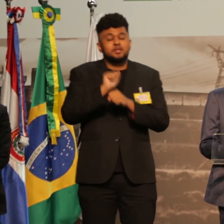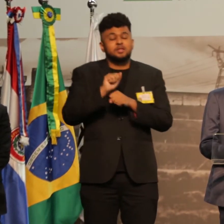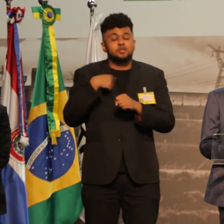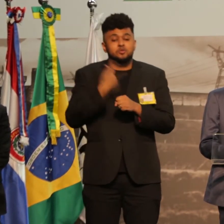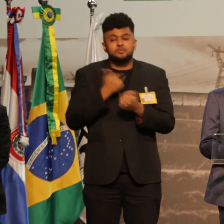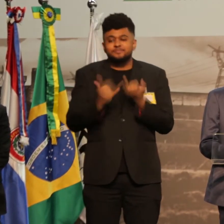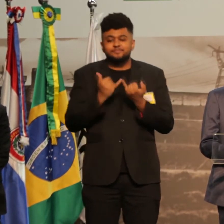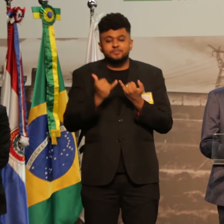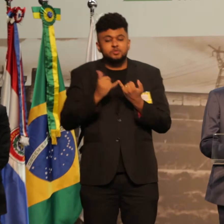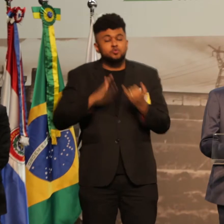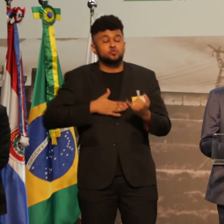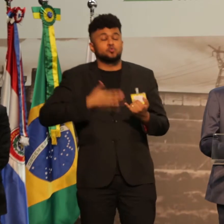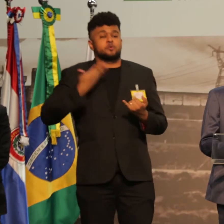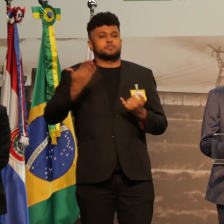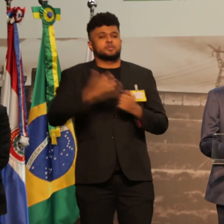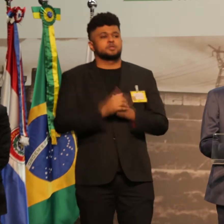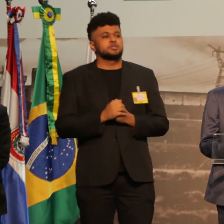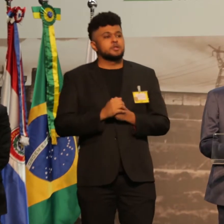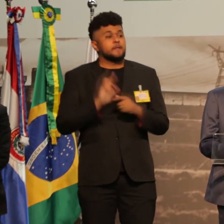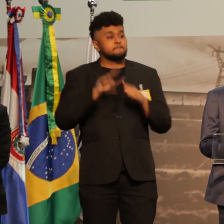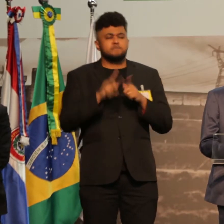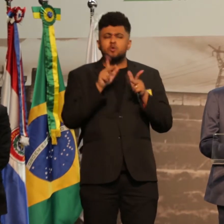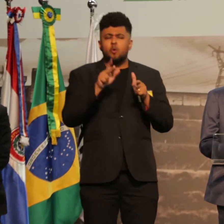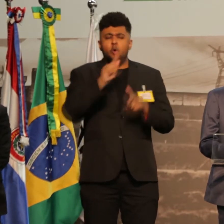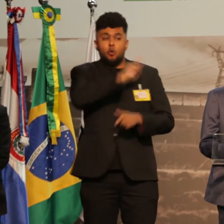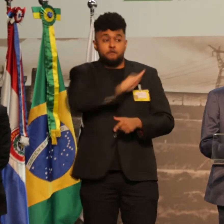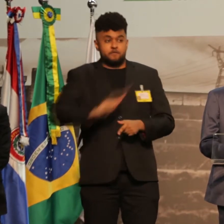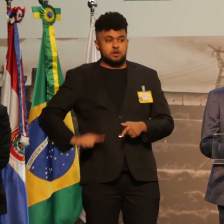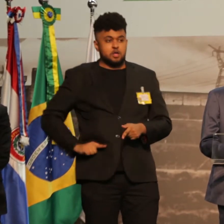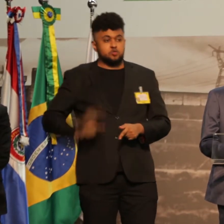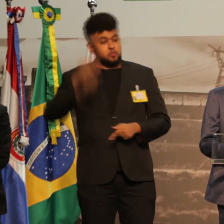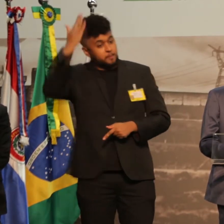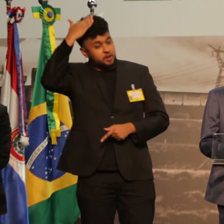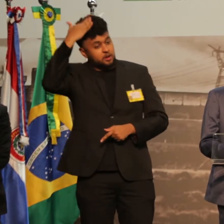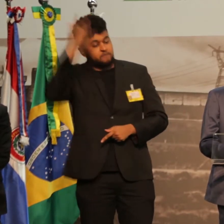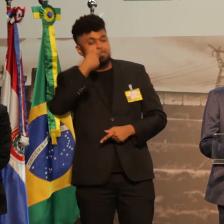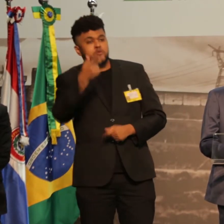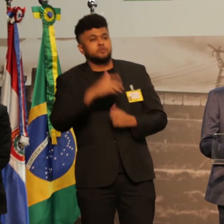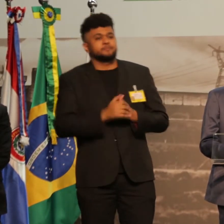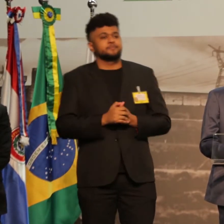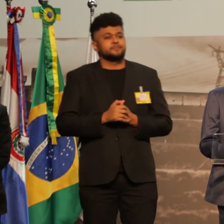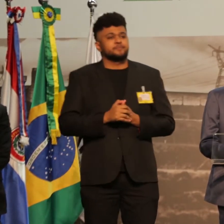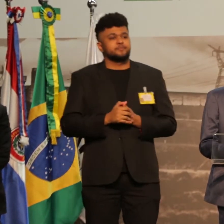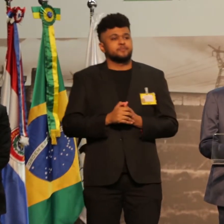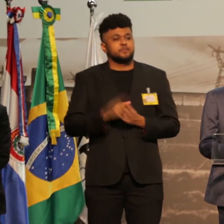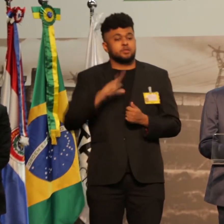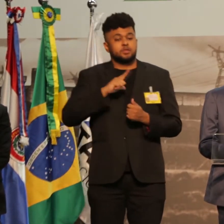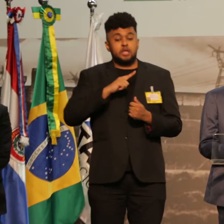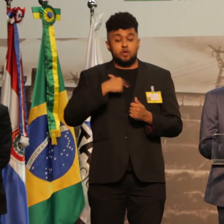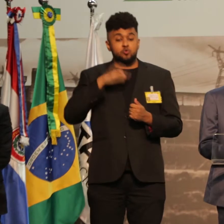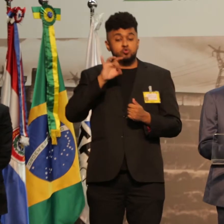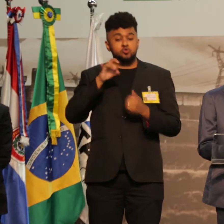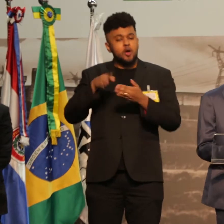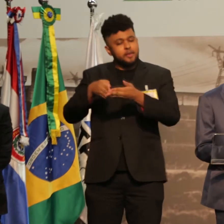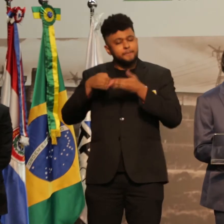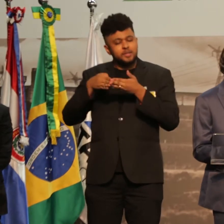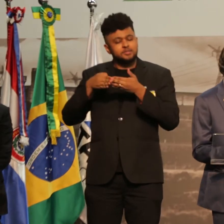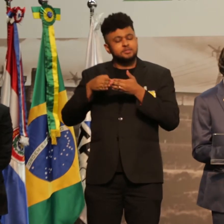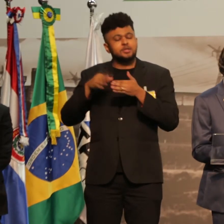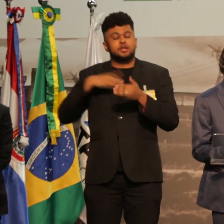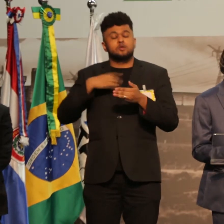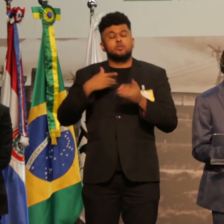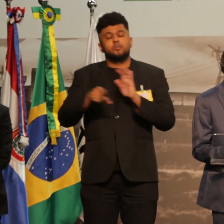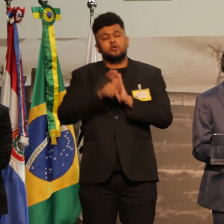pega desprevenidos. Mas como disse o governador Ratinho Júnior, estava apenas me emprestando, troco